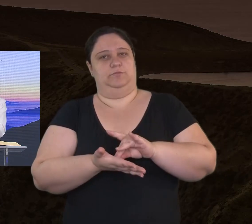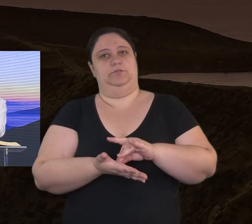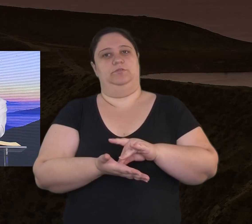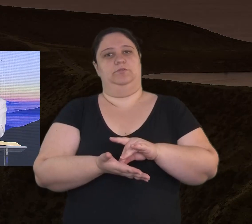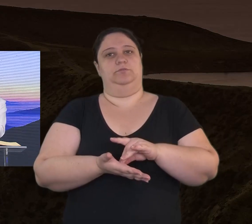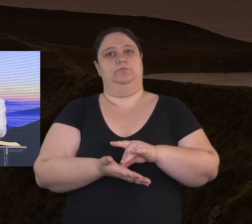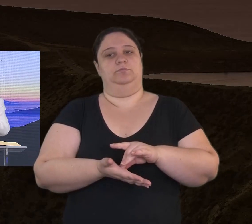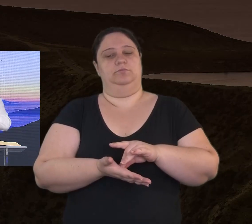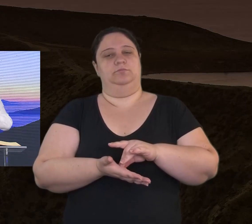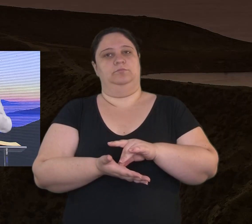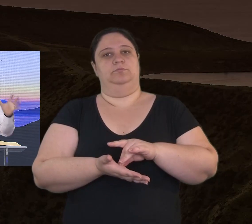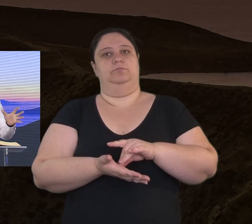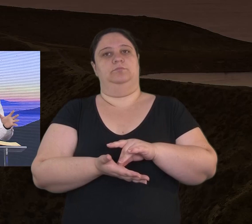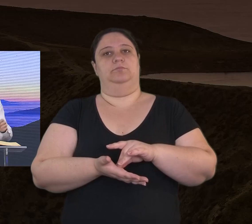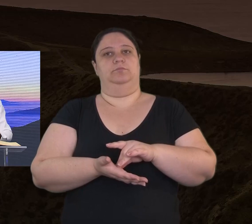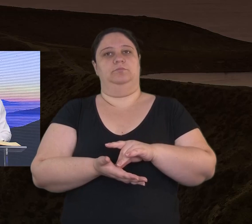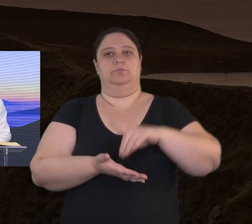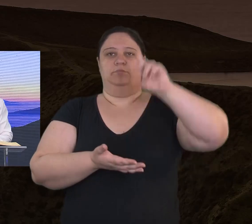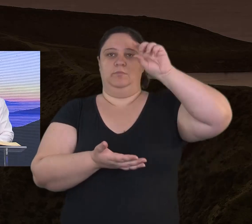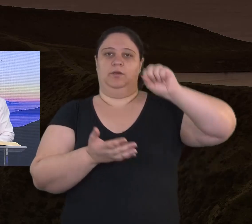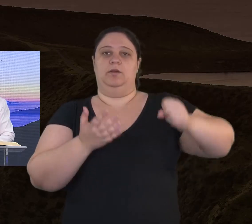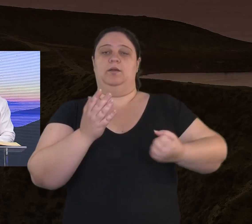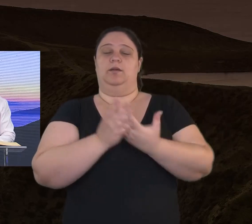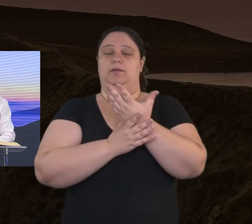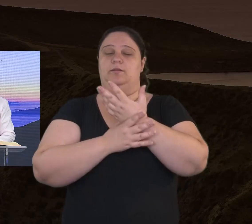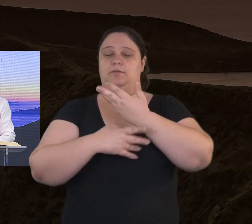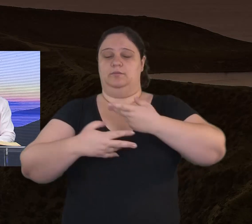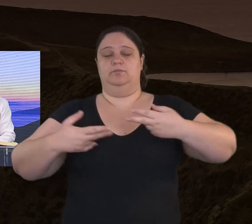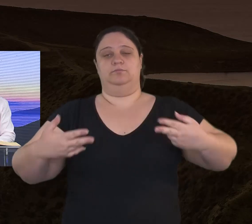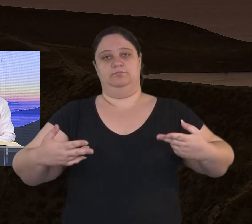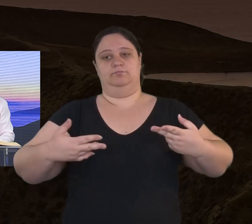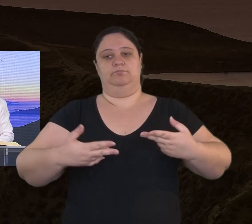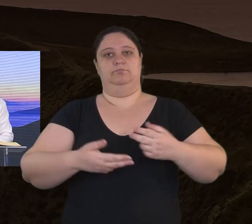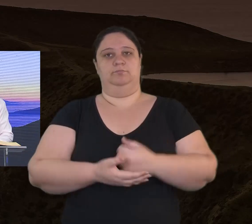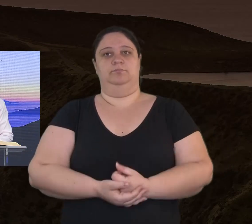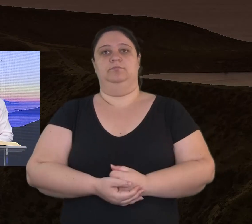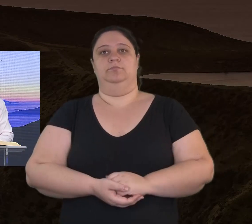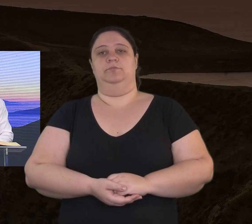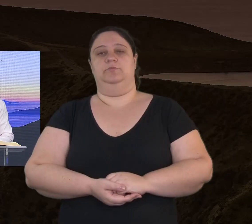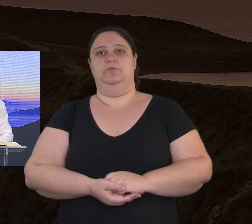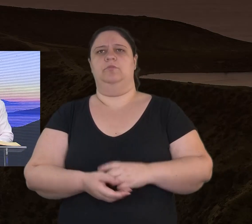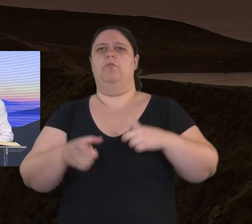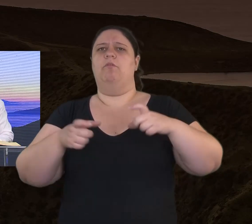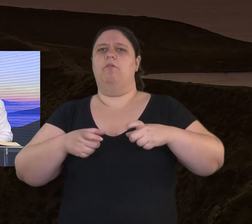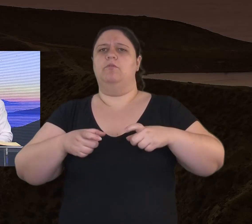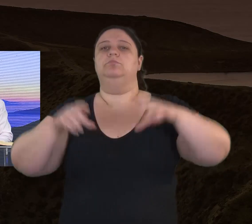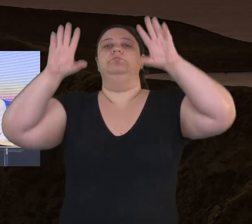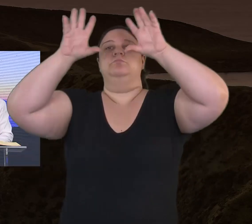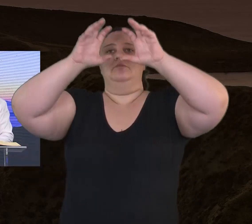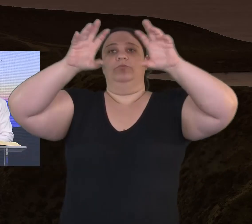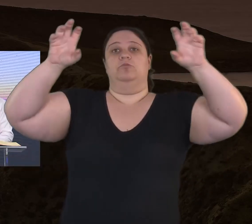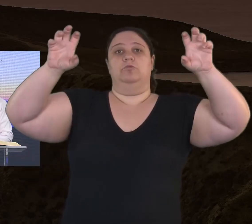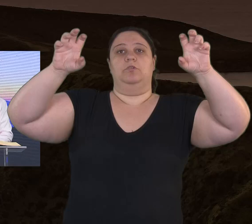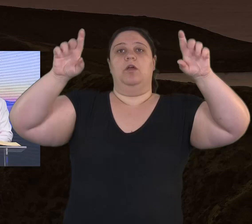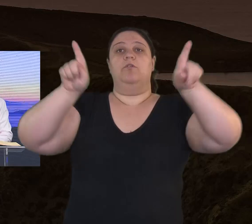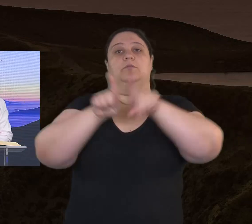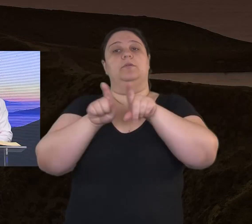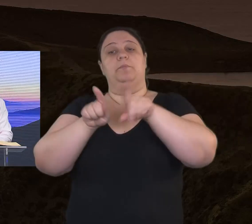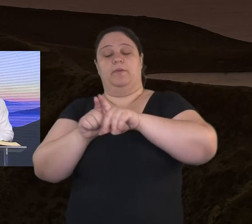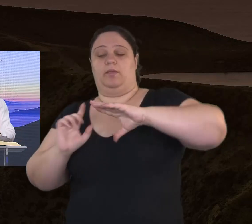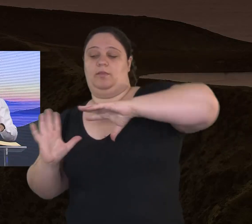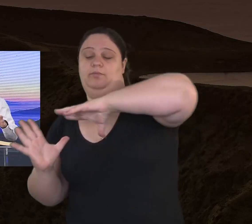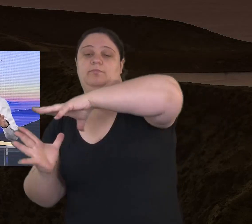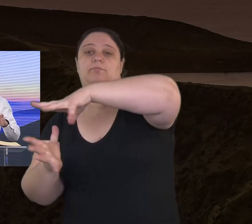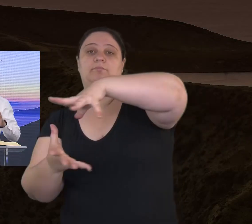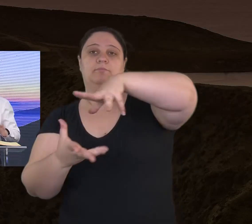de quem Deus criou todas as coisas. Criou todas as coisas nos céus e sobre a terra.